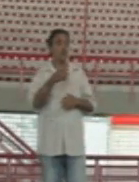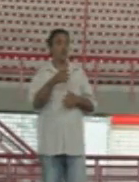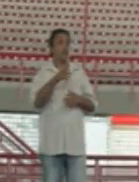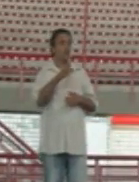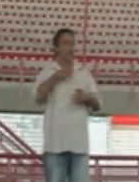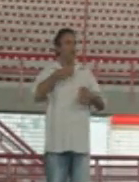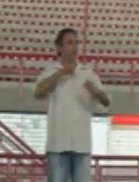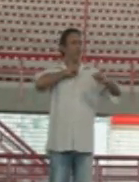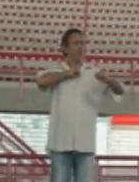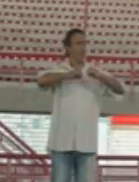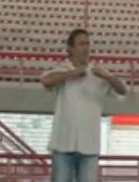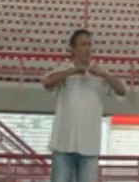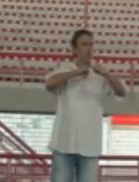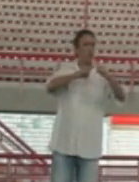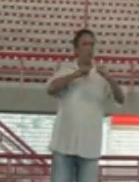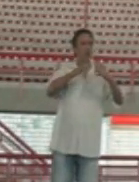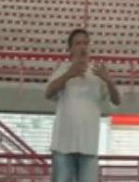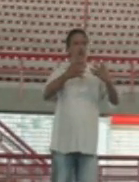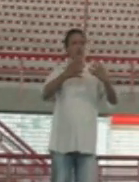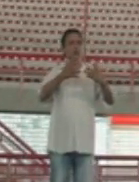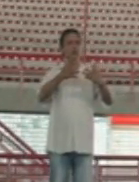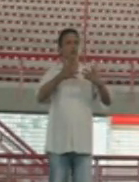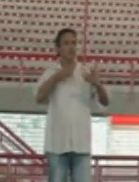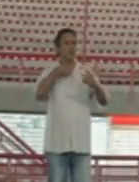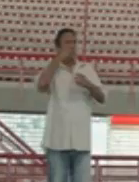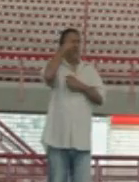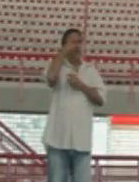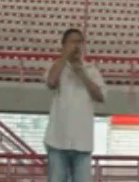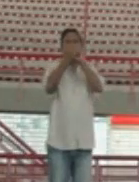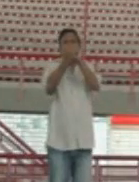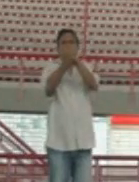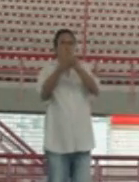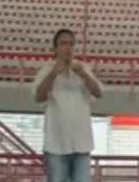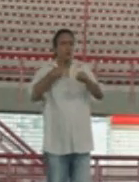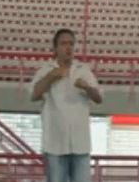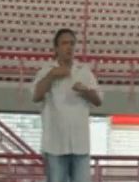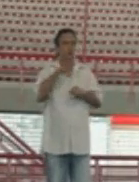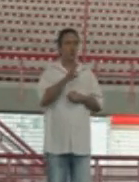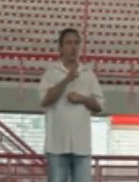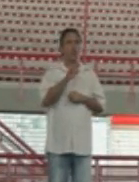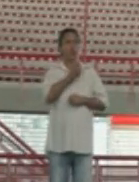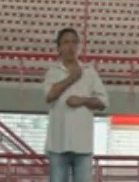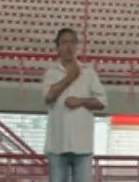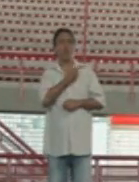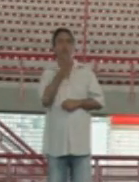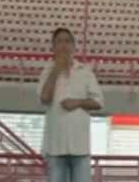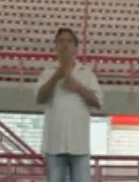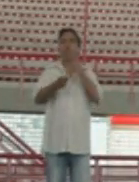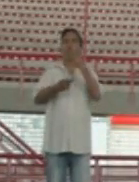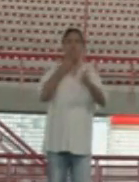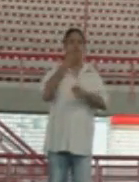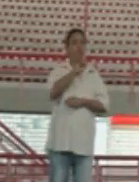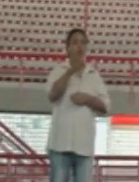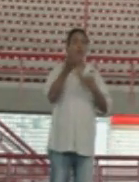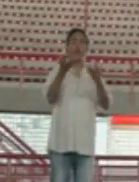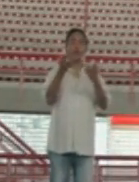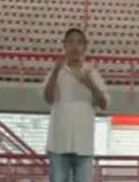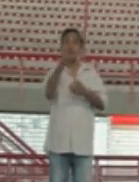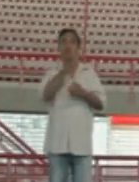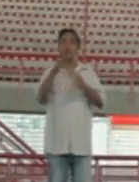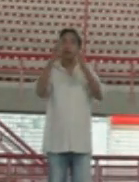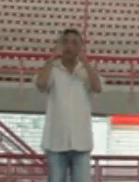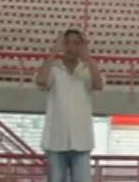um debate, a gente possa pensar junto. Eu não vou apenas citar números, mas eu quero refletir